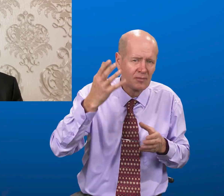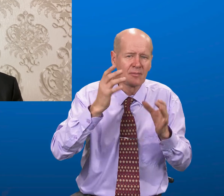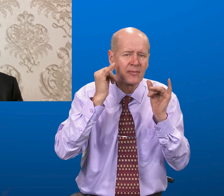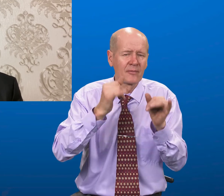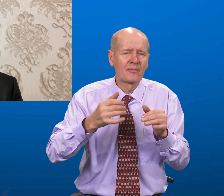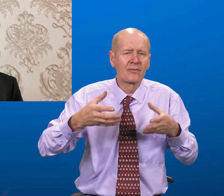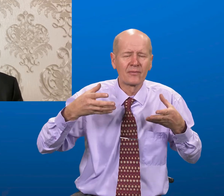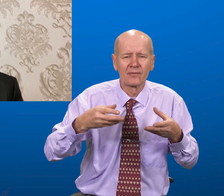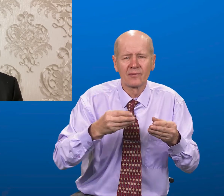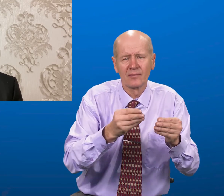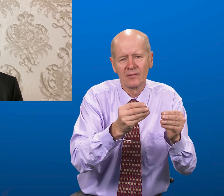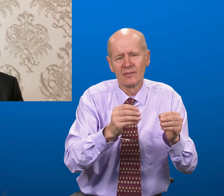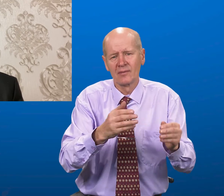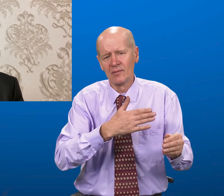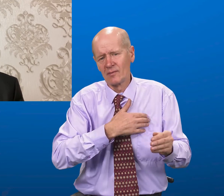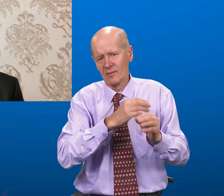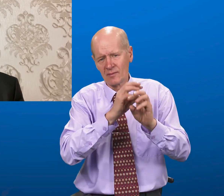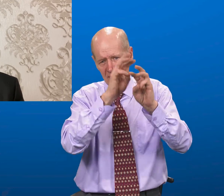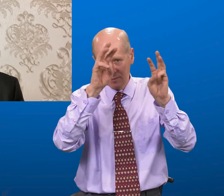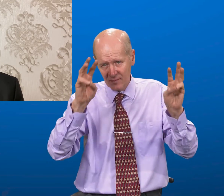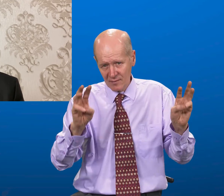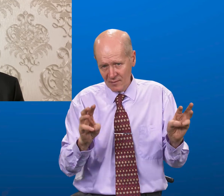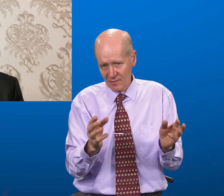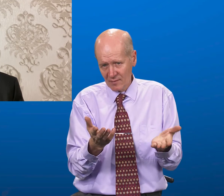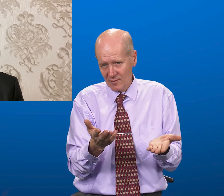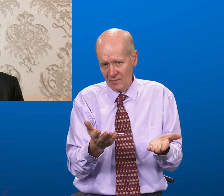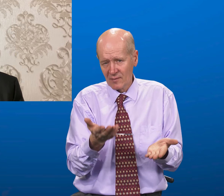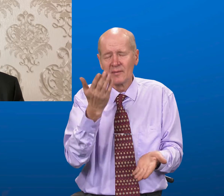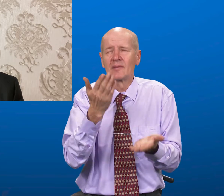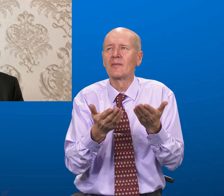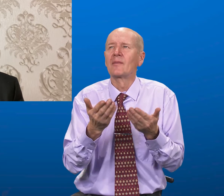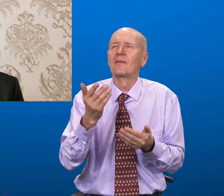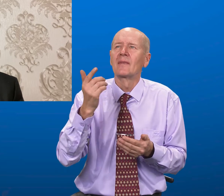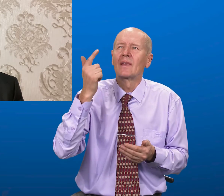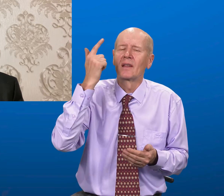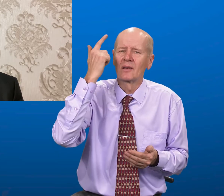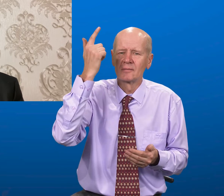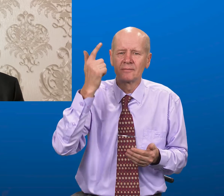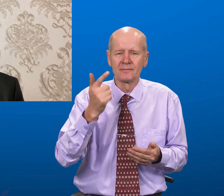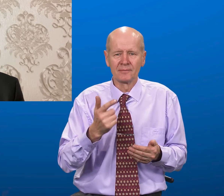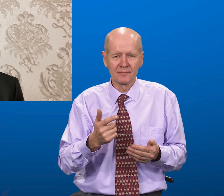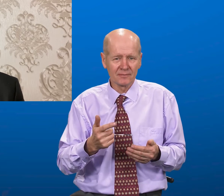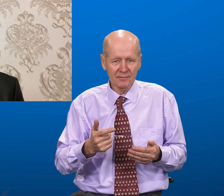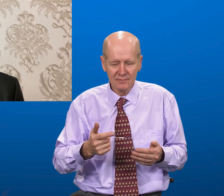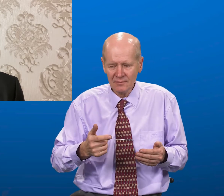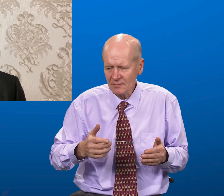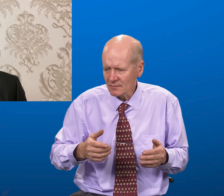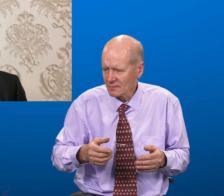влияния Святого Духа, для влияния Божьего, то в случае, если